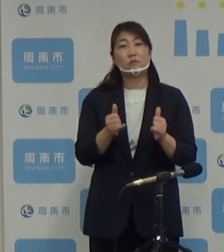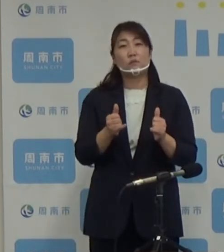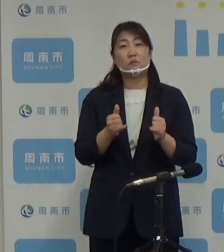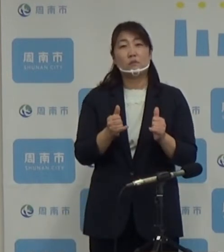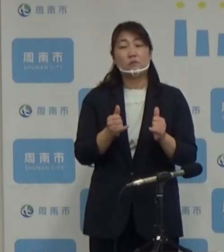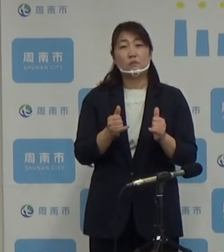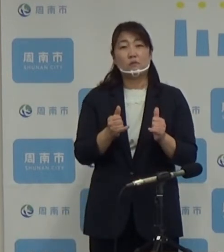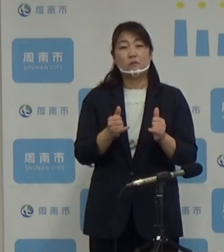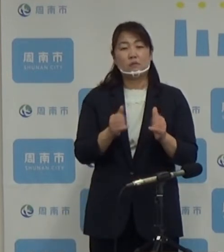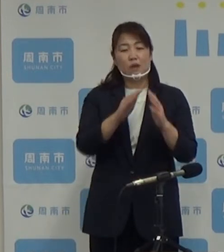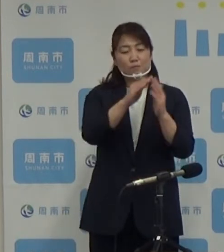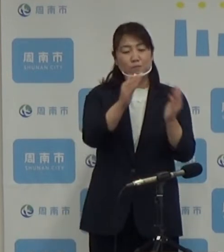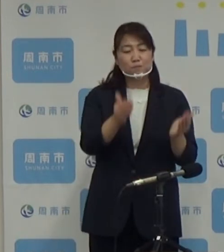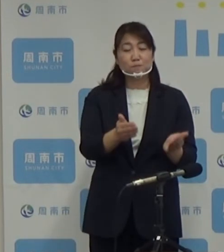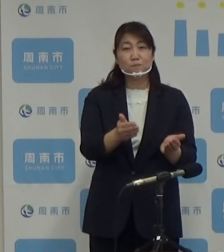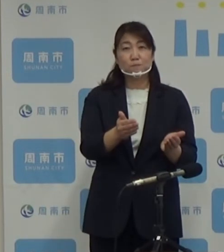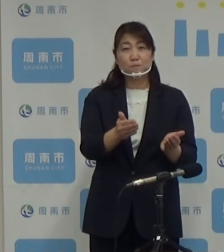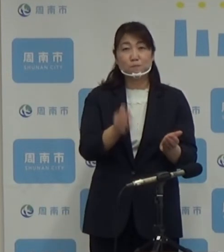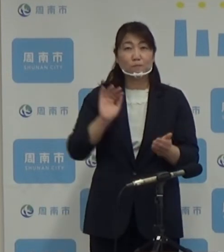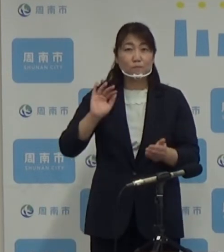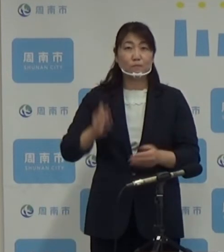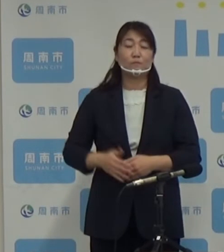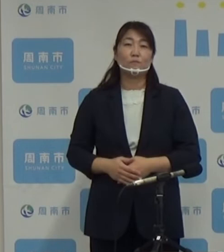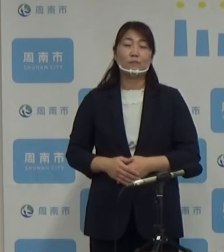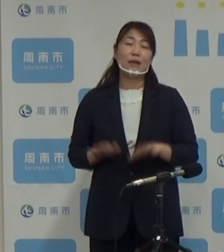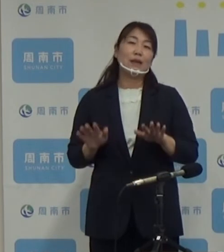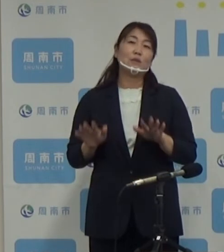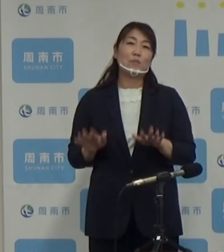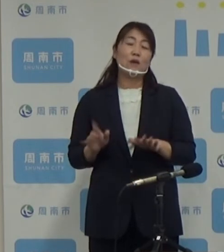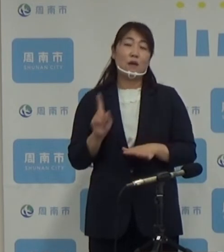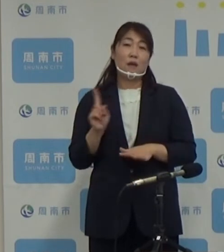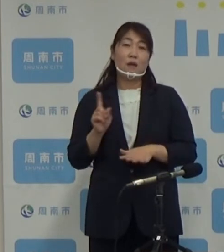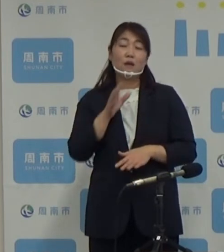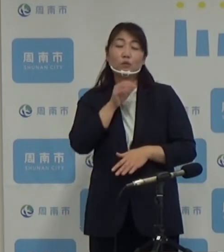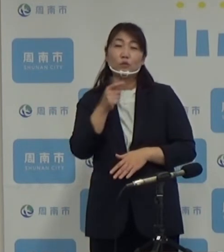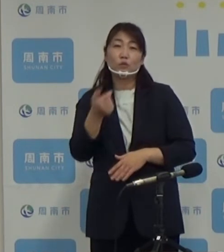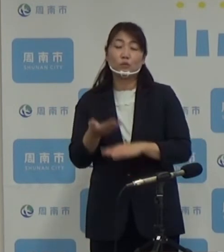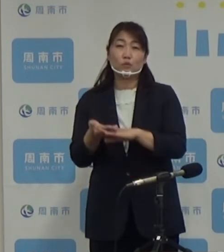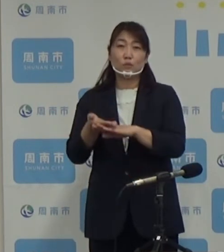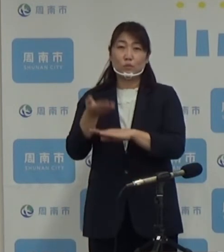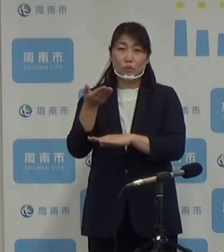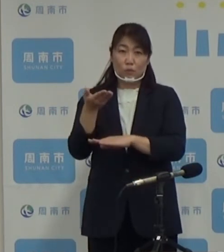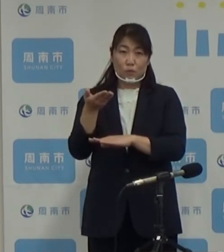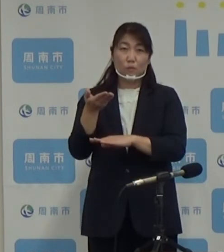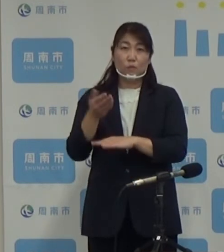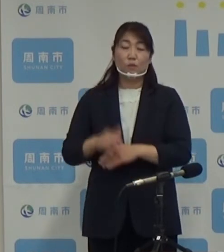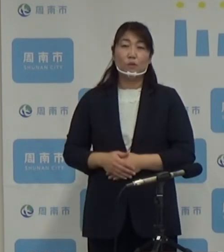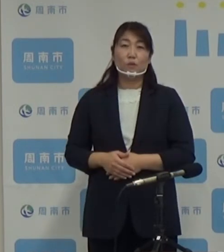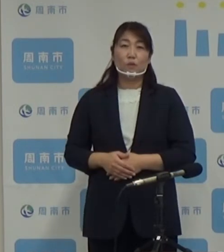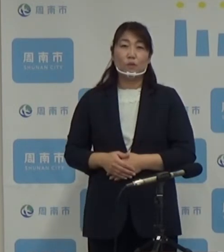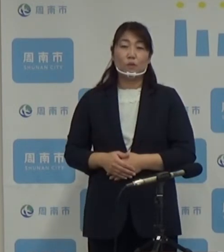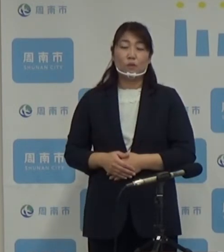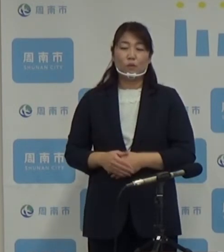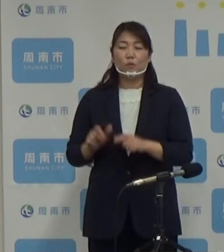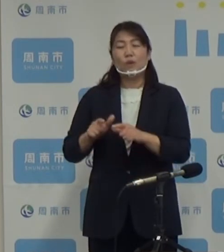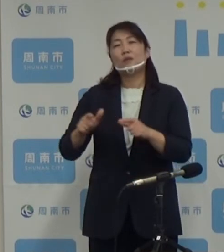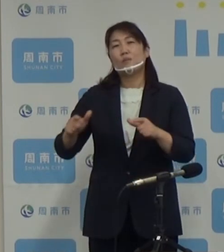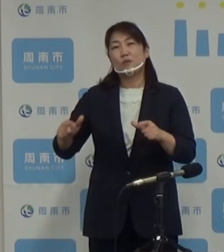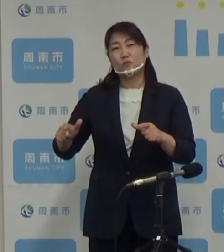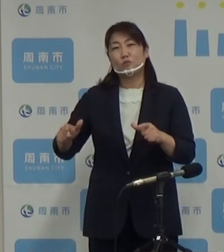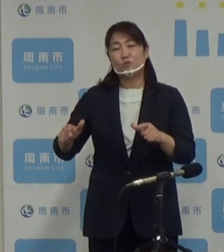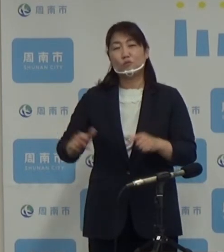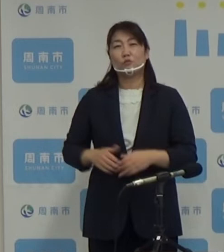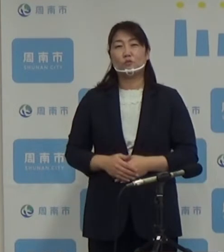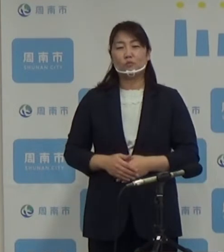者が7割以上を占めていましたが現在は60歳代以上の感染者が増加し